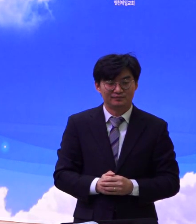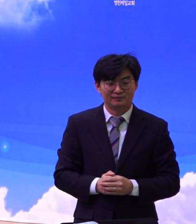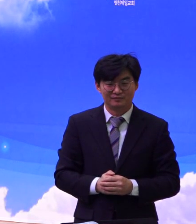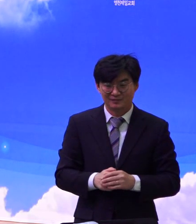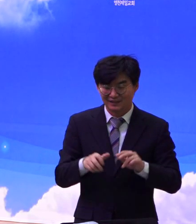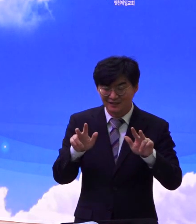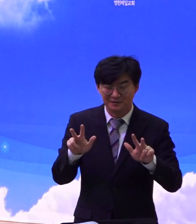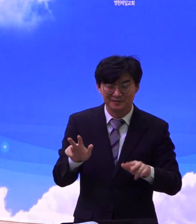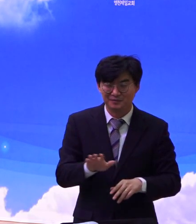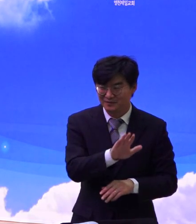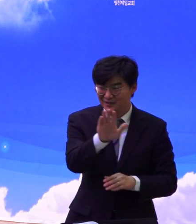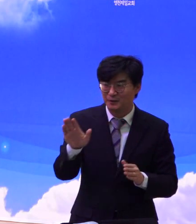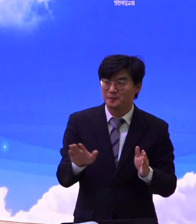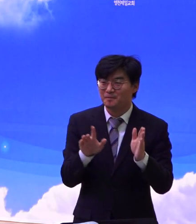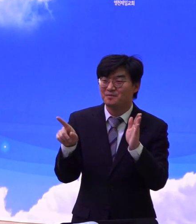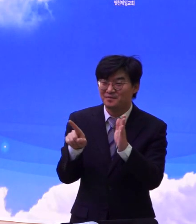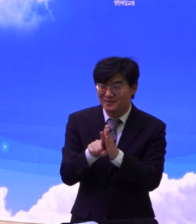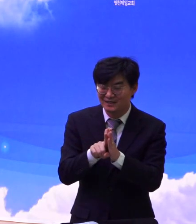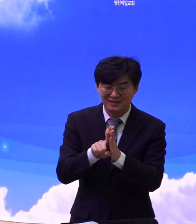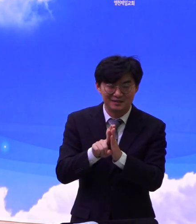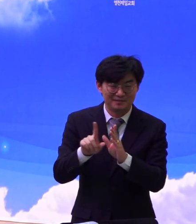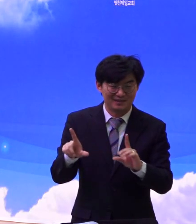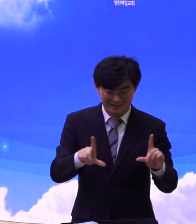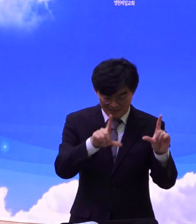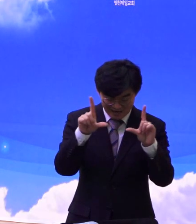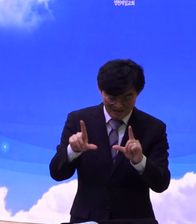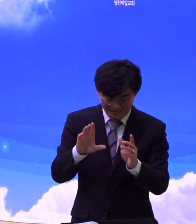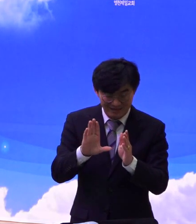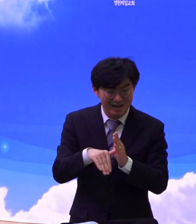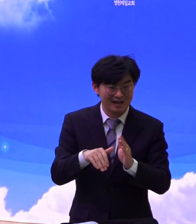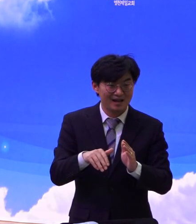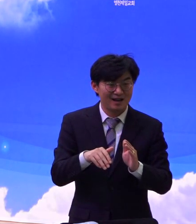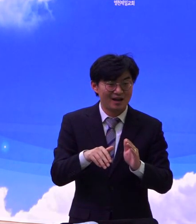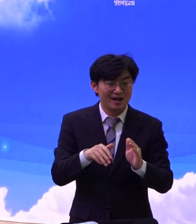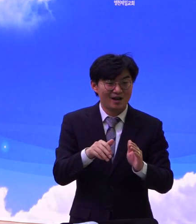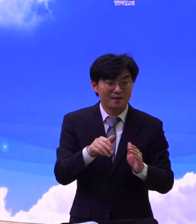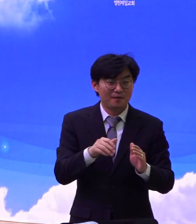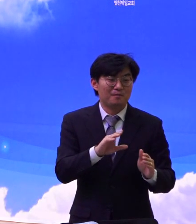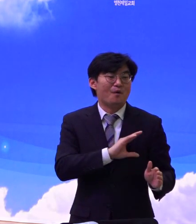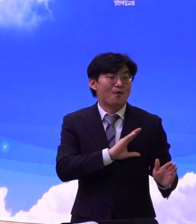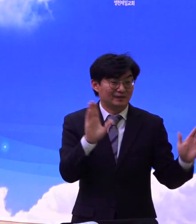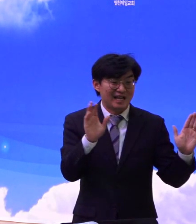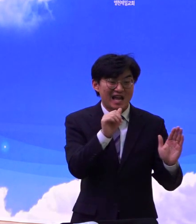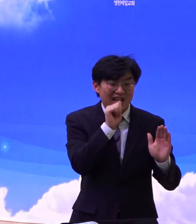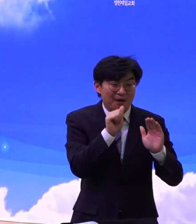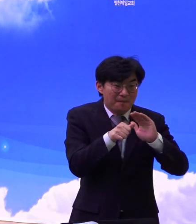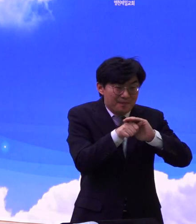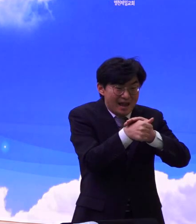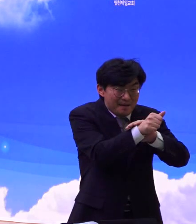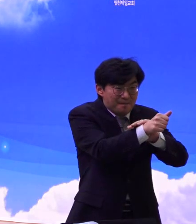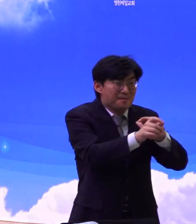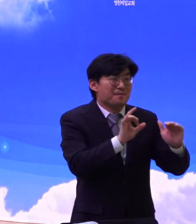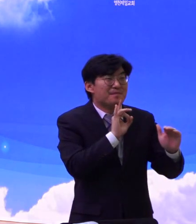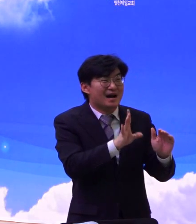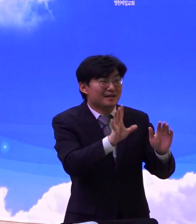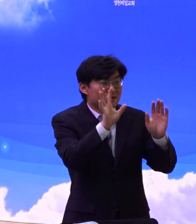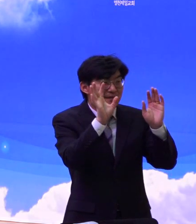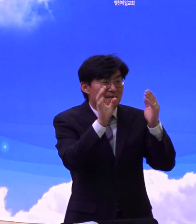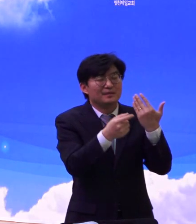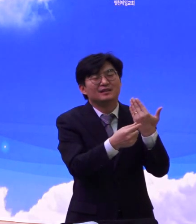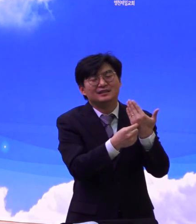여러분 우리들의 삶에 모세 높밤 같은 그런 어쩌면 정말 이것이 진리